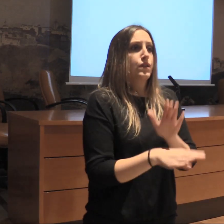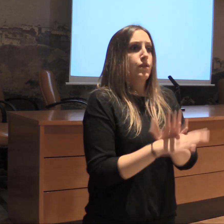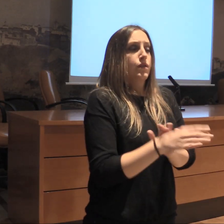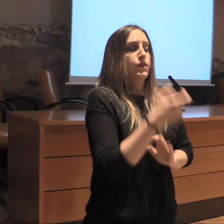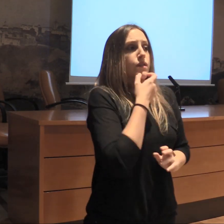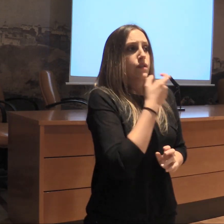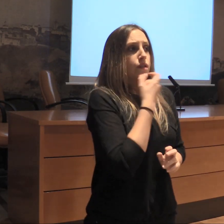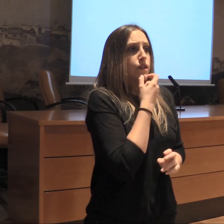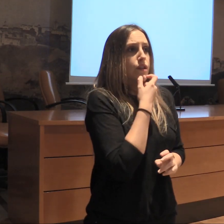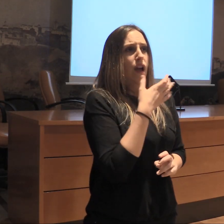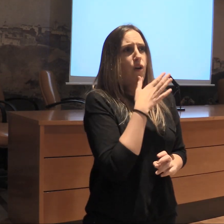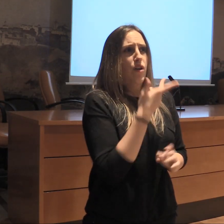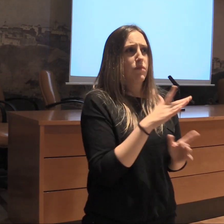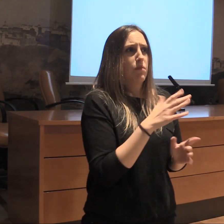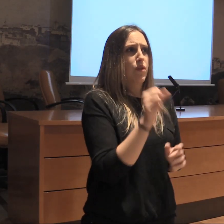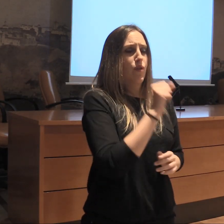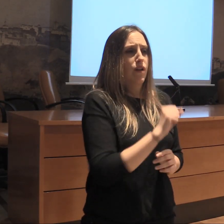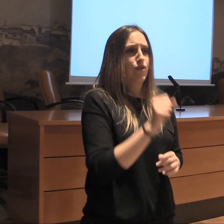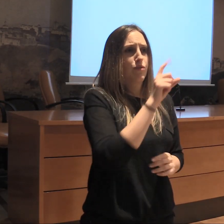en el año